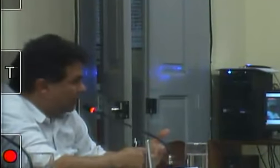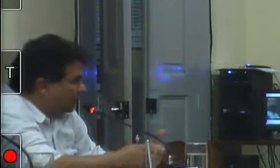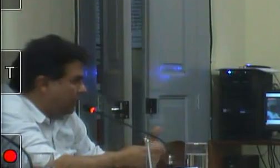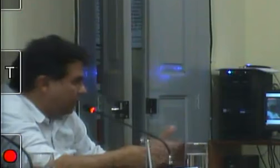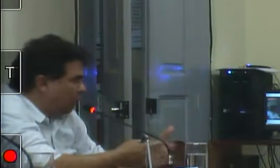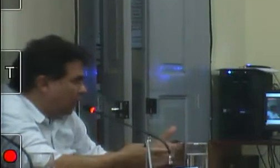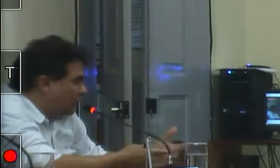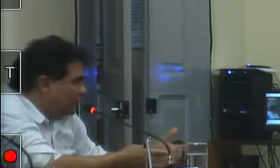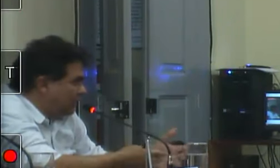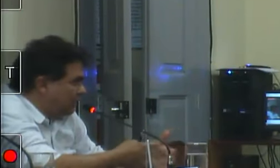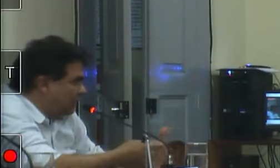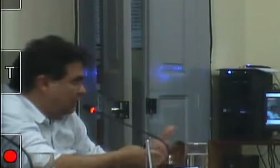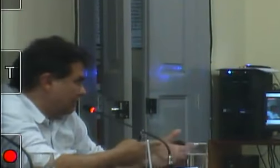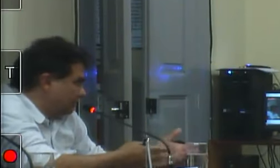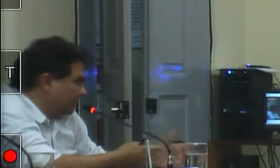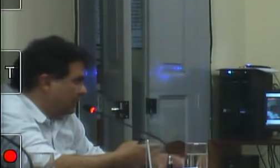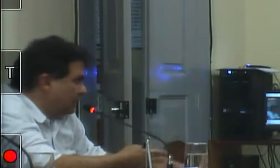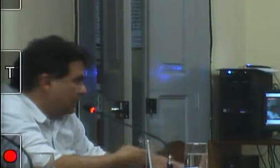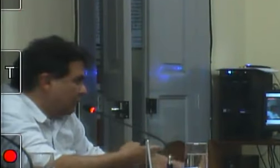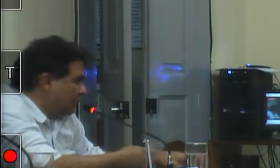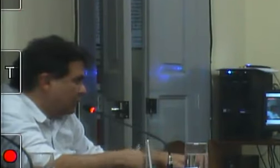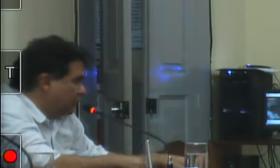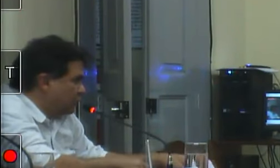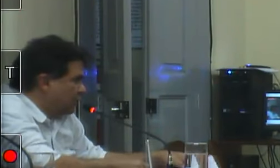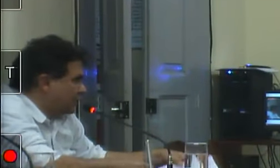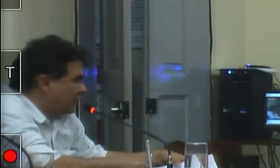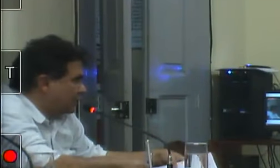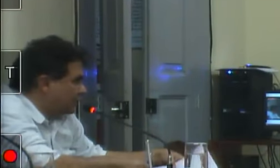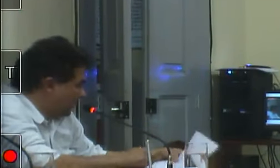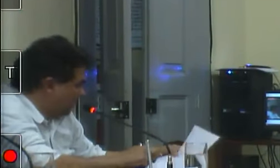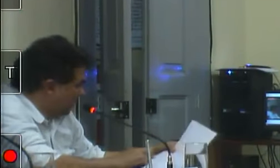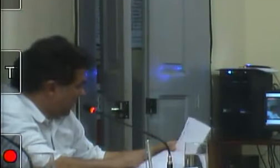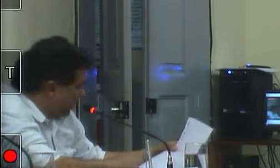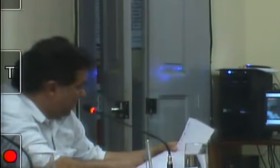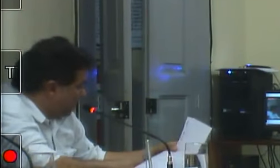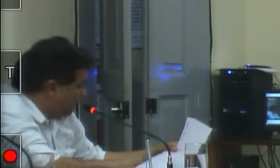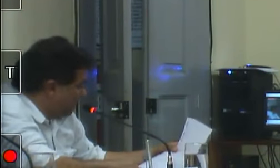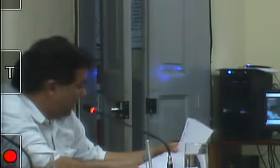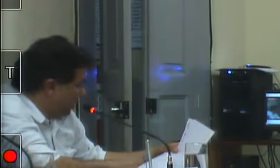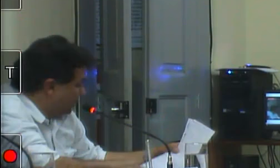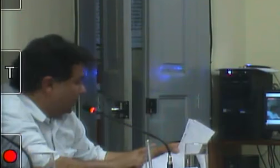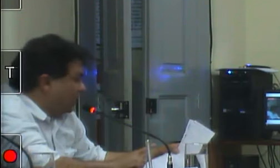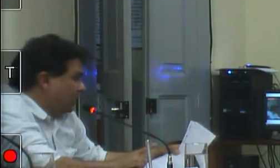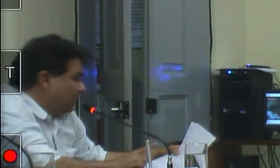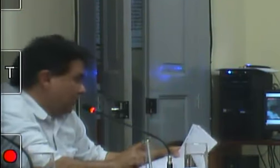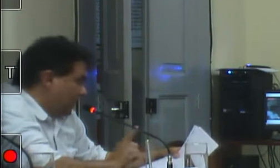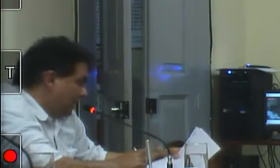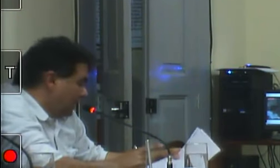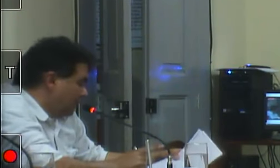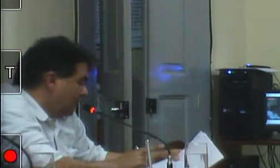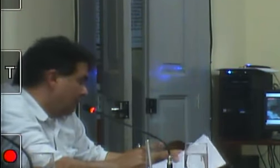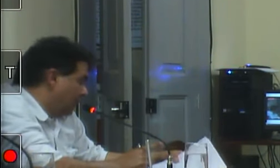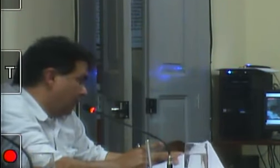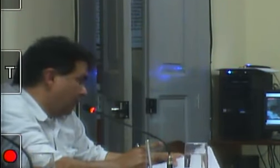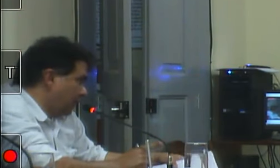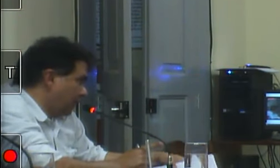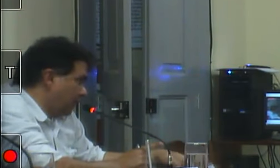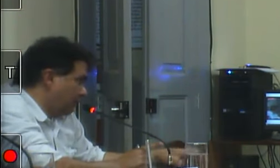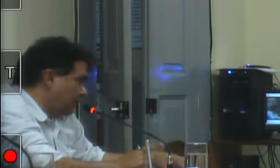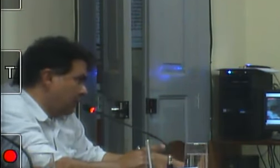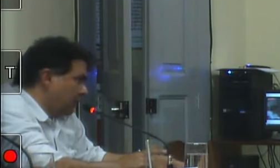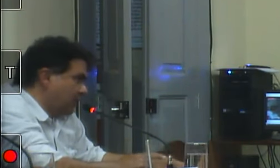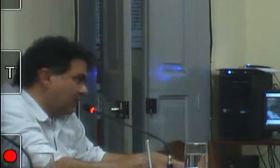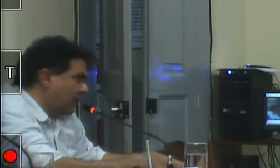tem também. Então, era uma coisa que... né, era uma coisa para a gente pensar nisso, né? Então, terminando. Eu sei que foi aprovado